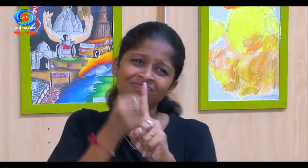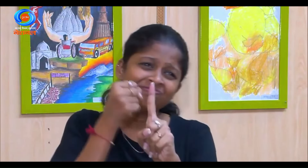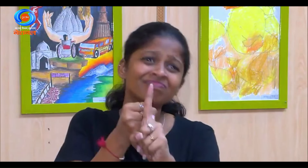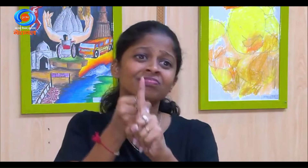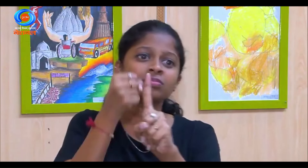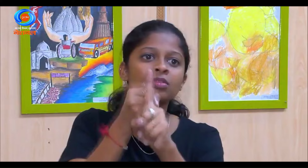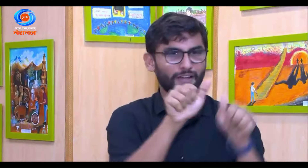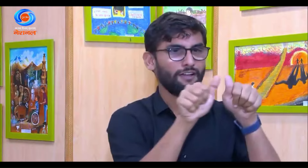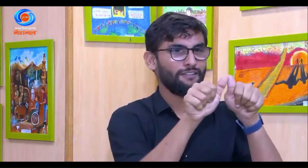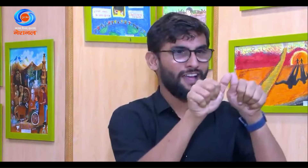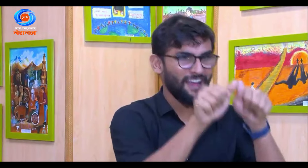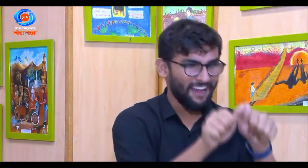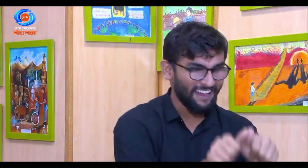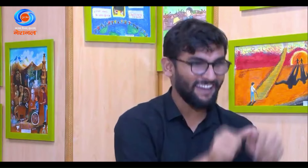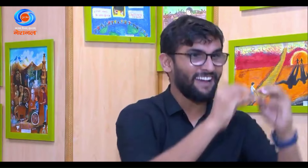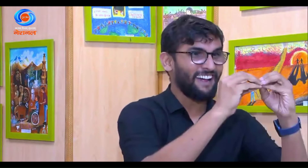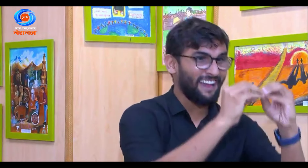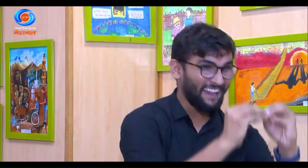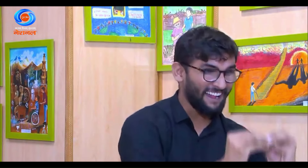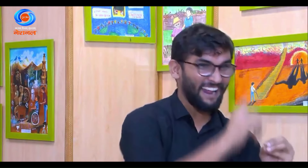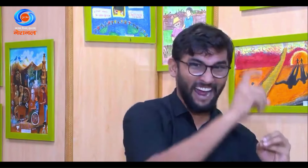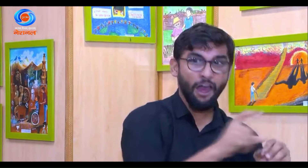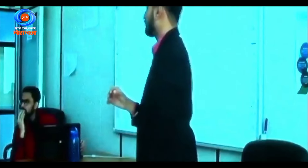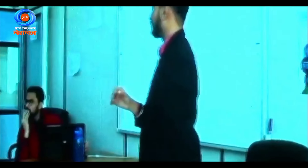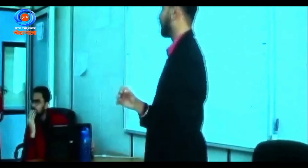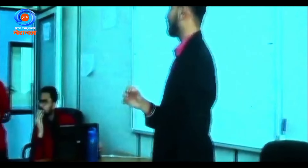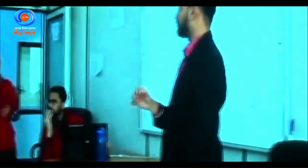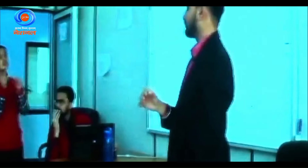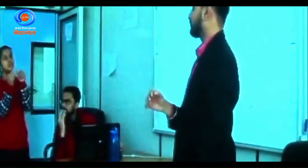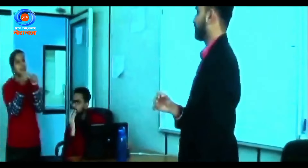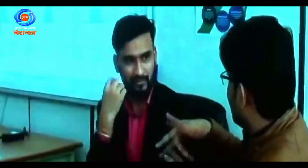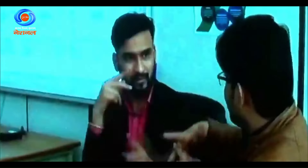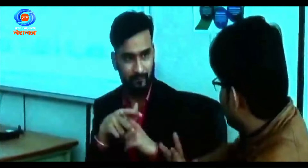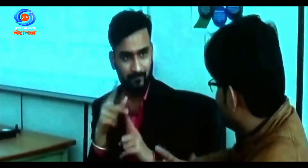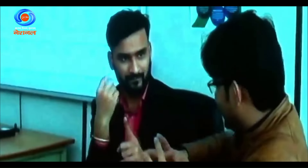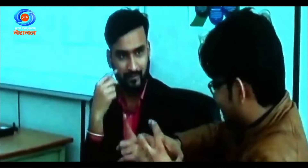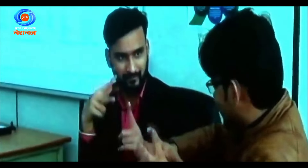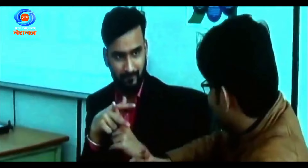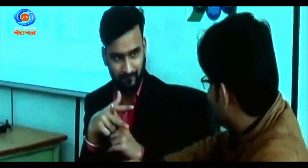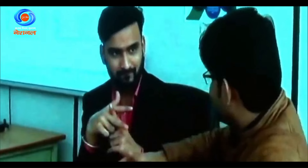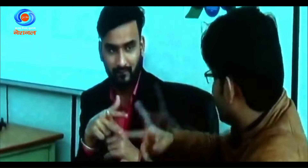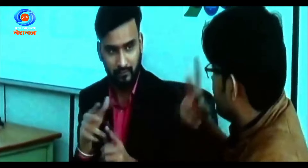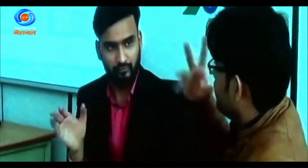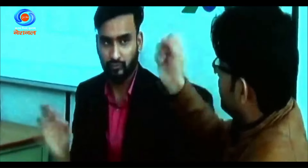की अहमियत को दुनिया तक पहुंचाना। भारत में करीब 70 लाख लोग ऐसे हैं जो सुन और बोल नहीं